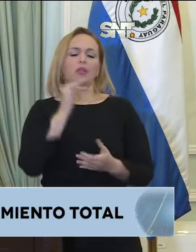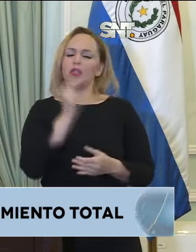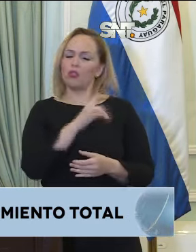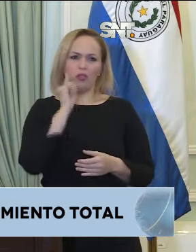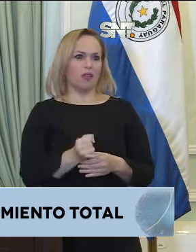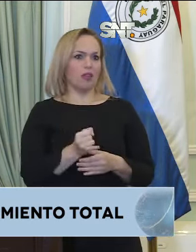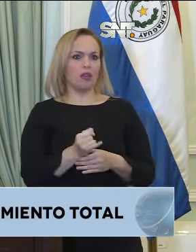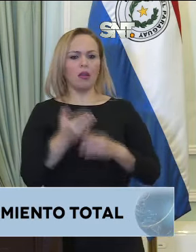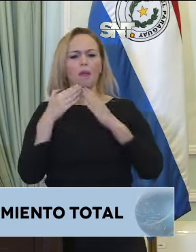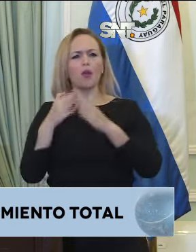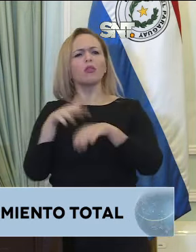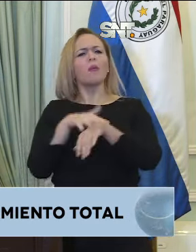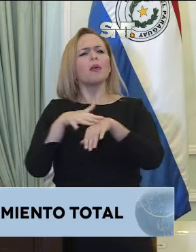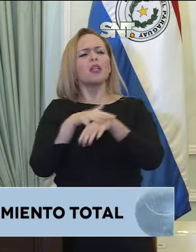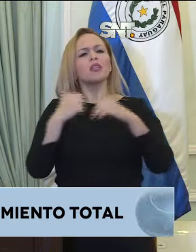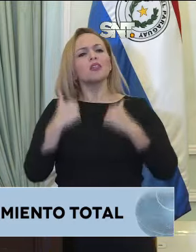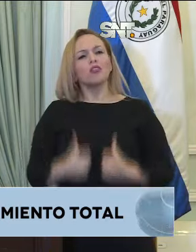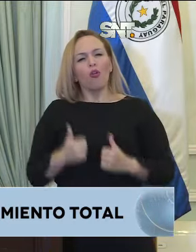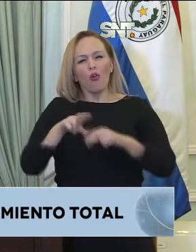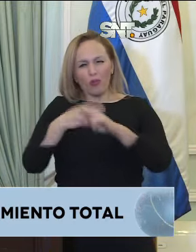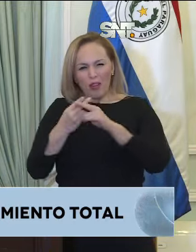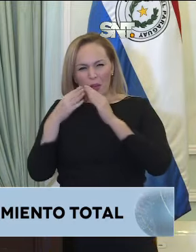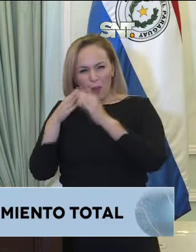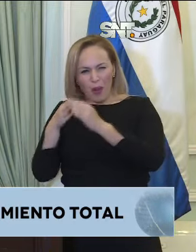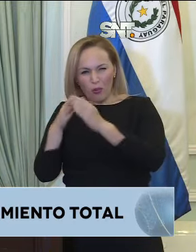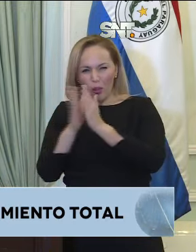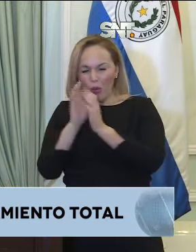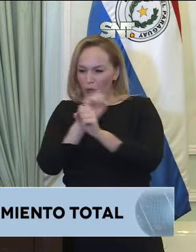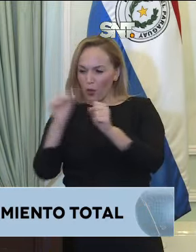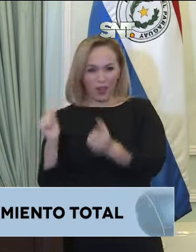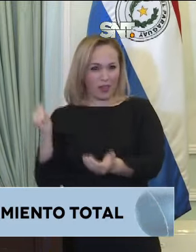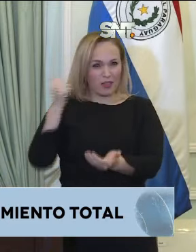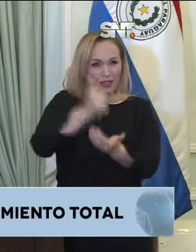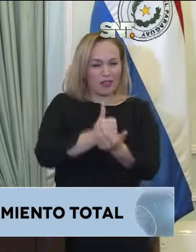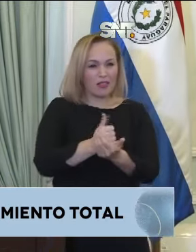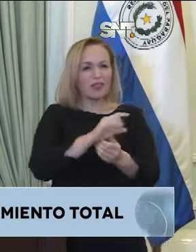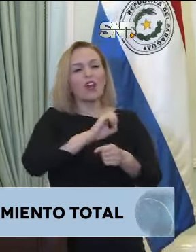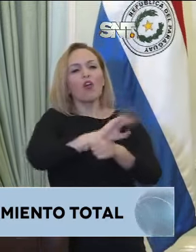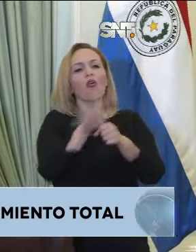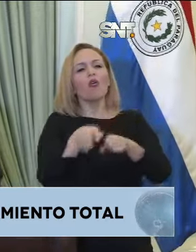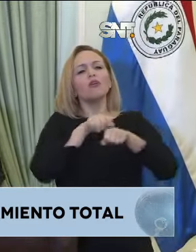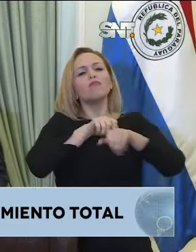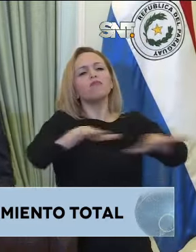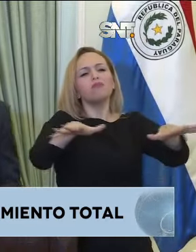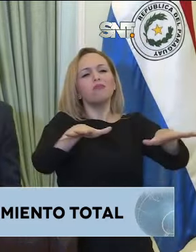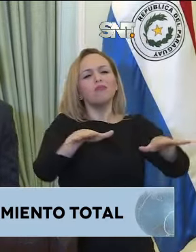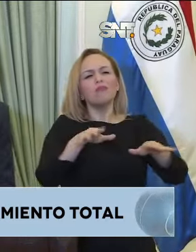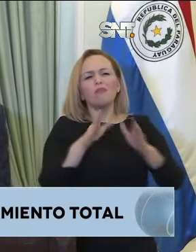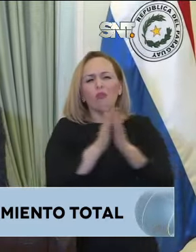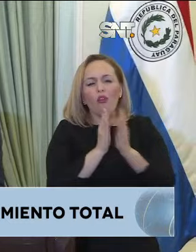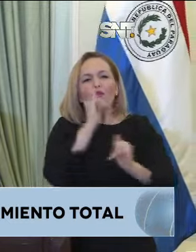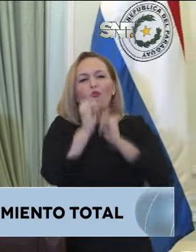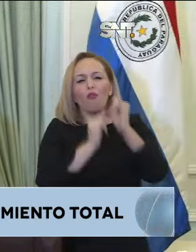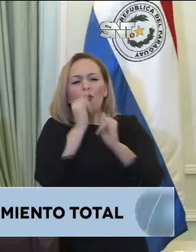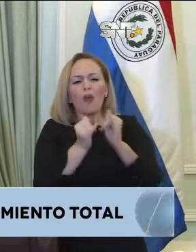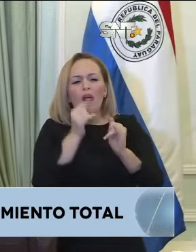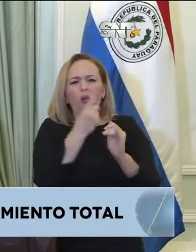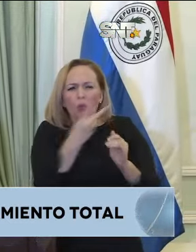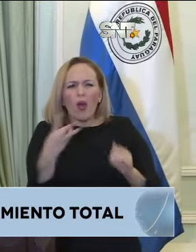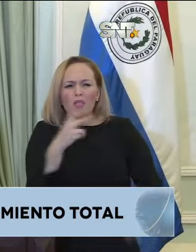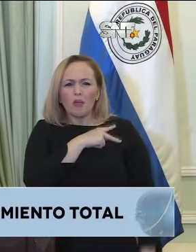Ministro de Salud, Julio Masolini. ¿Podríamos conversar nuevamente con respecto a los casos de coronavirus? Actualizar nuevamente los datos porque